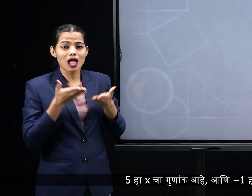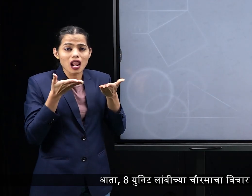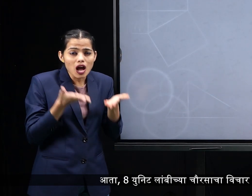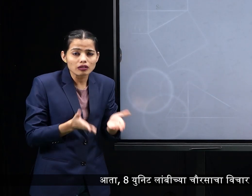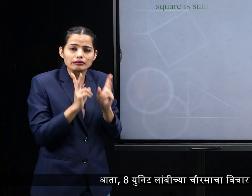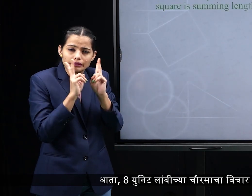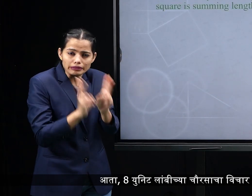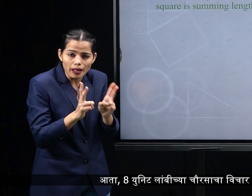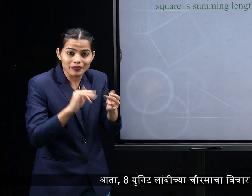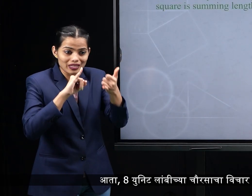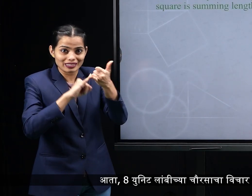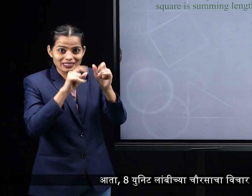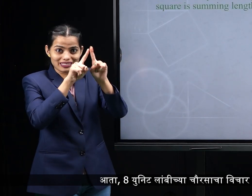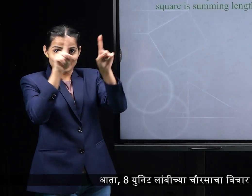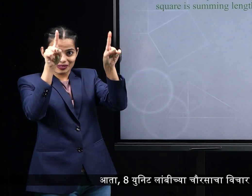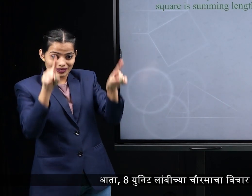आता 8 युनिट लांबीच्या